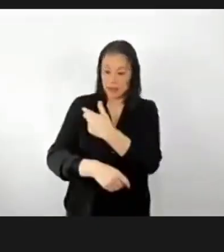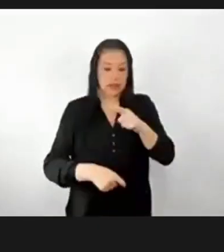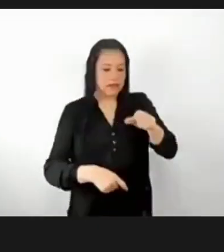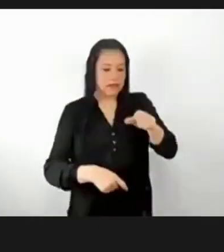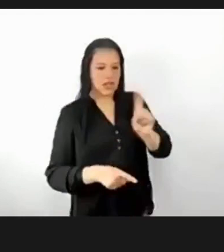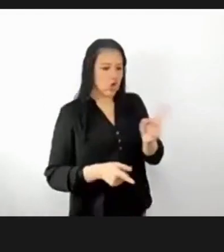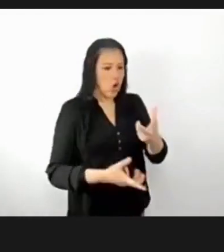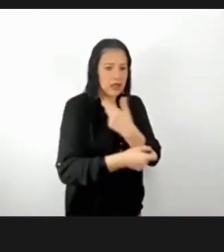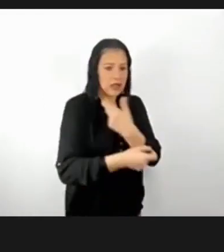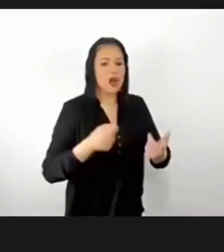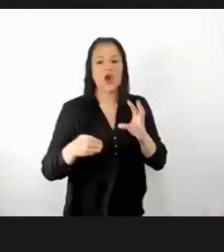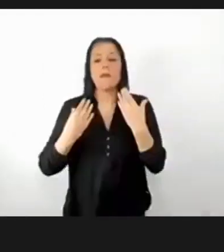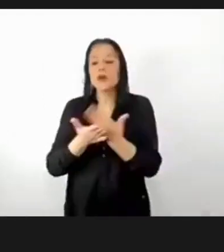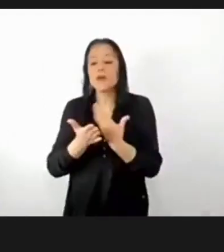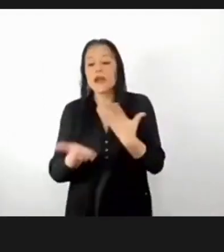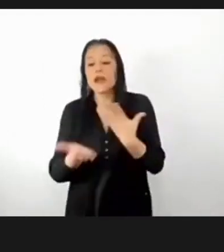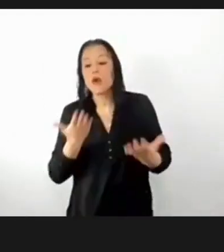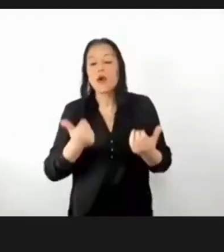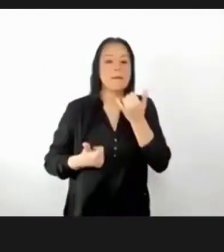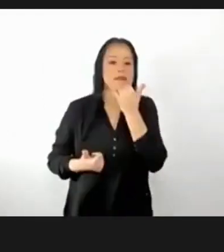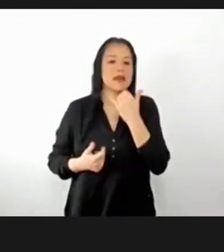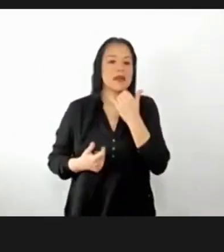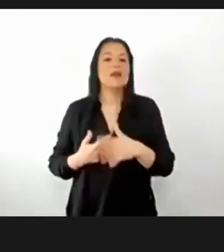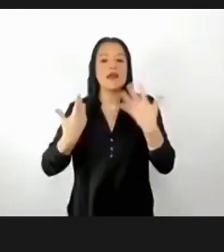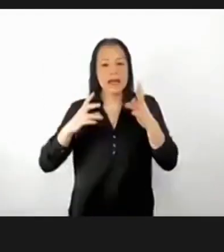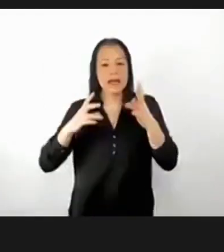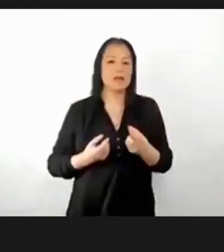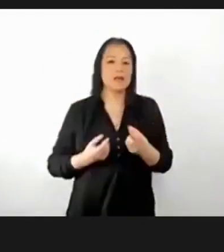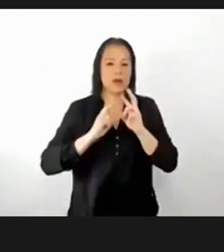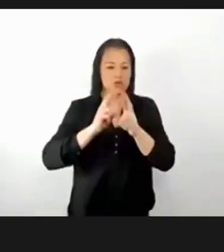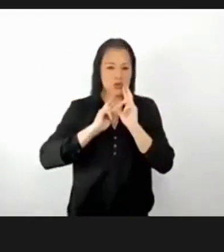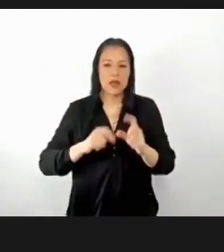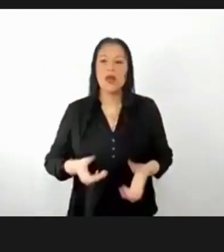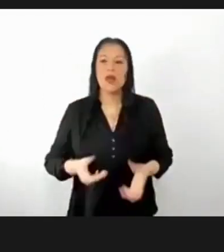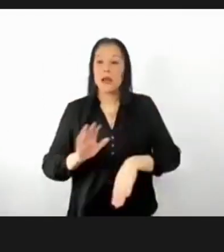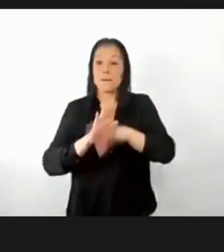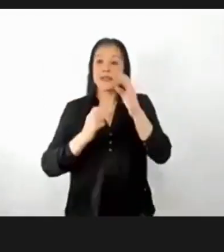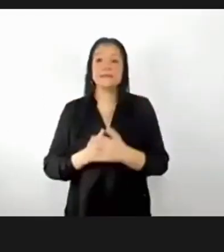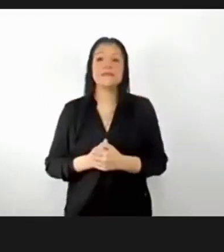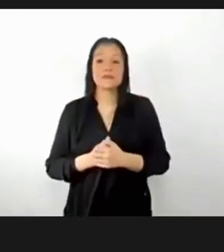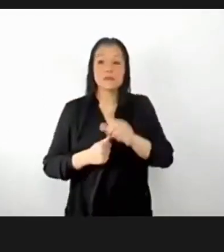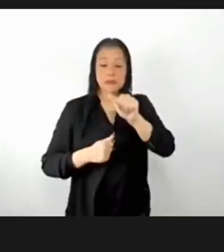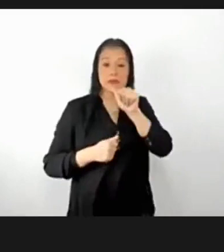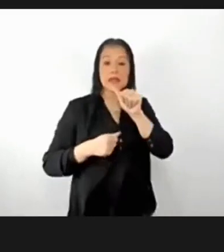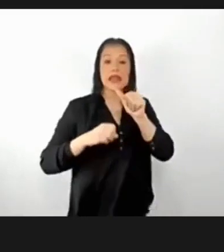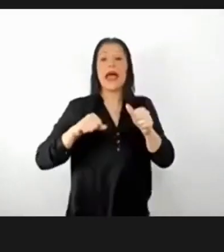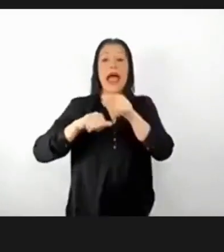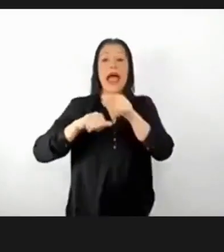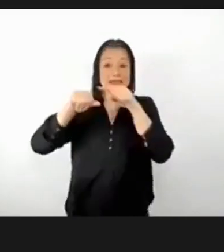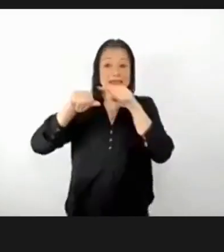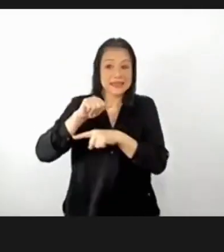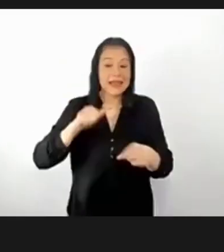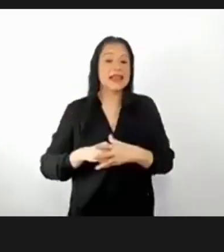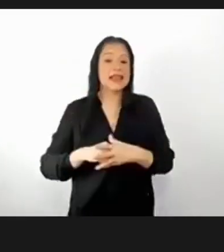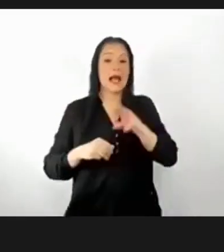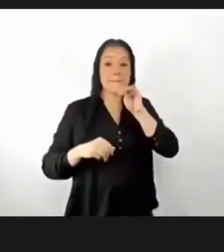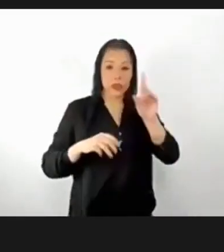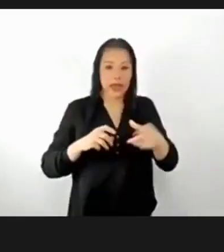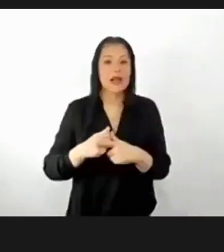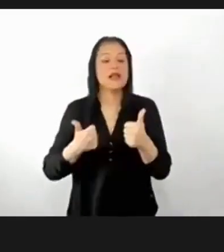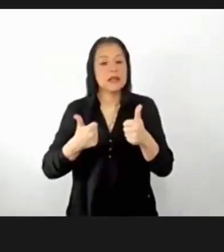teniendo números importantes. Los más estudiados son los de Pfizer y AstraZeneca y Moderna. Tienen una efectividad muy parecida a